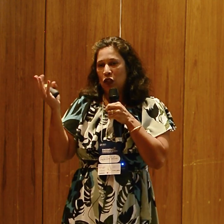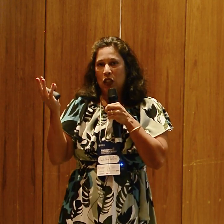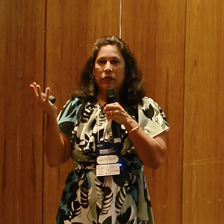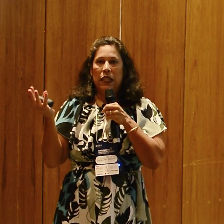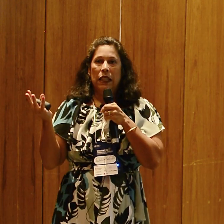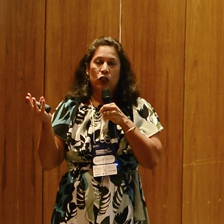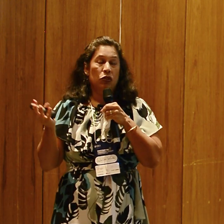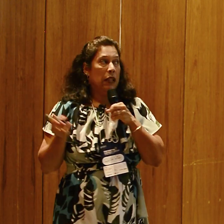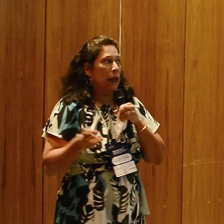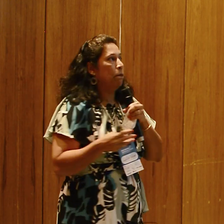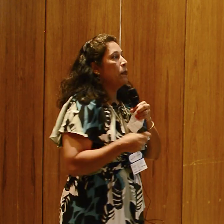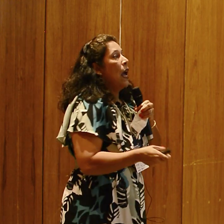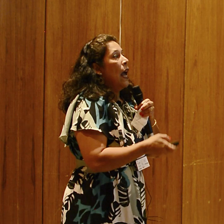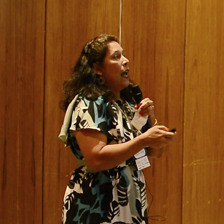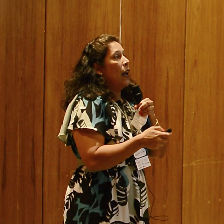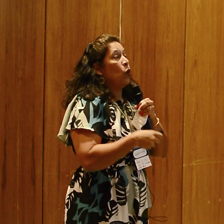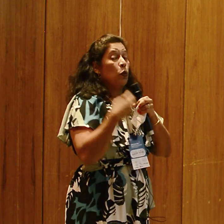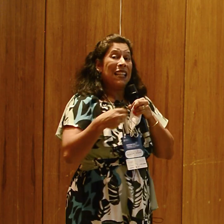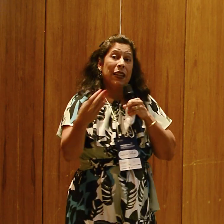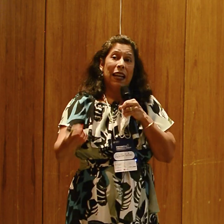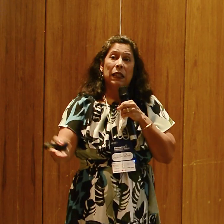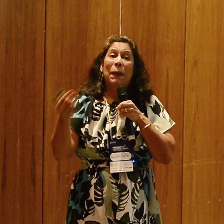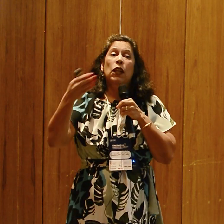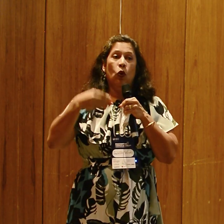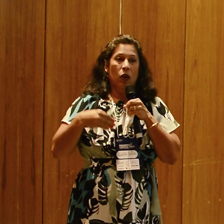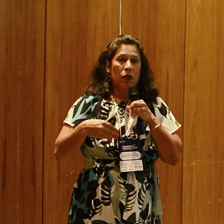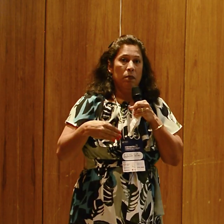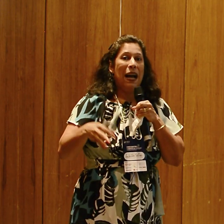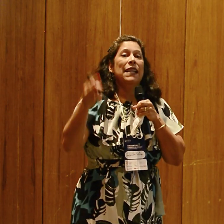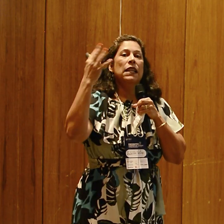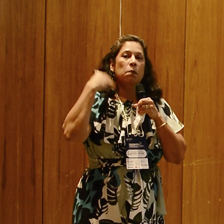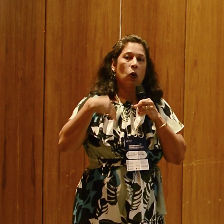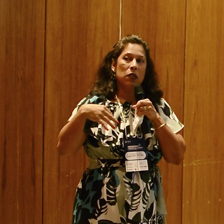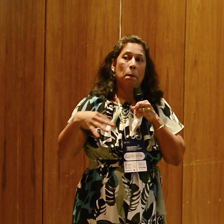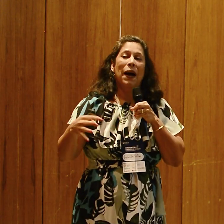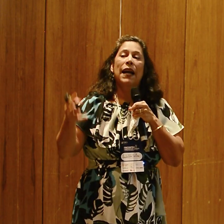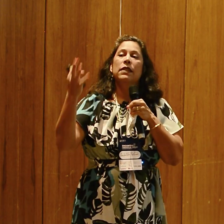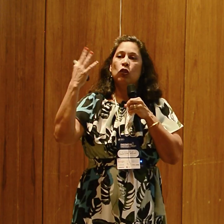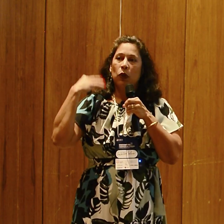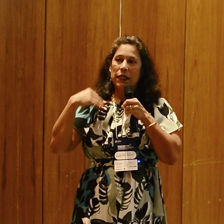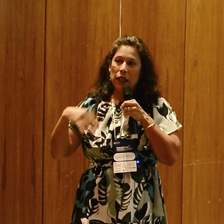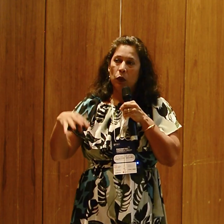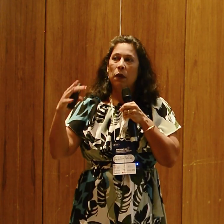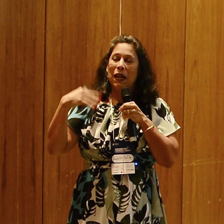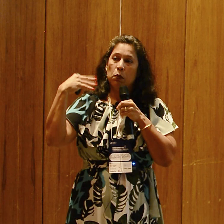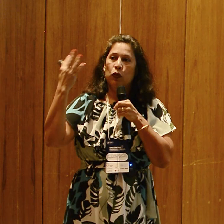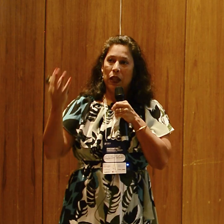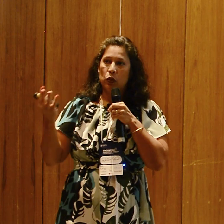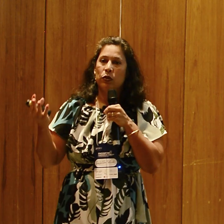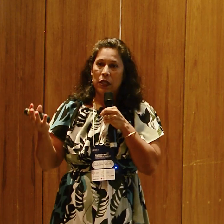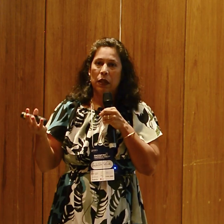possibilidades auditivas aí que a gente tem. Quanto mais variada, melhor. Mais resposta, mais estimulação e